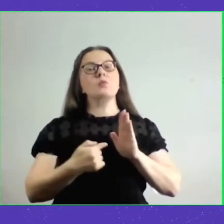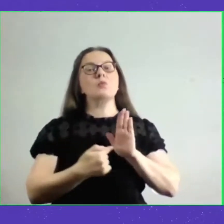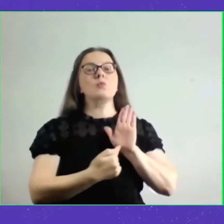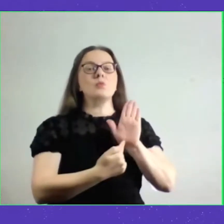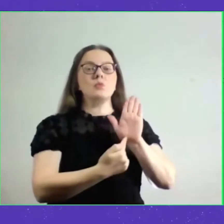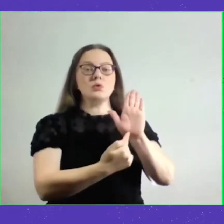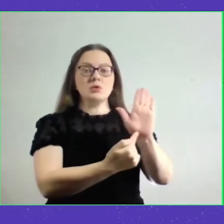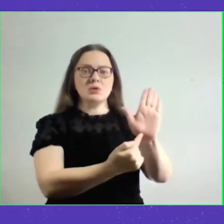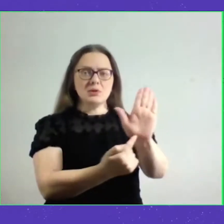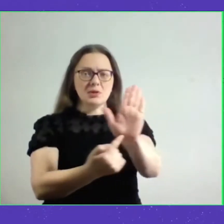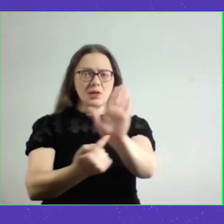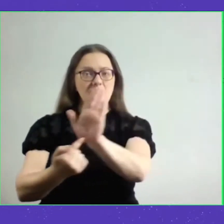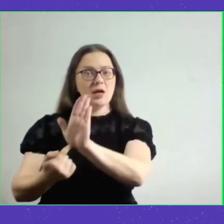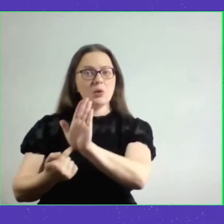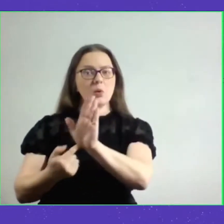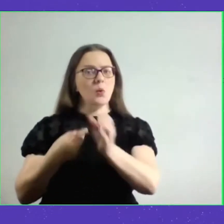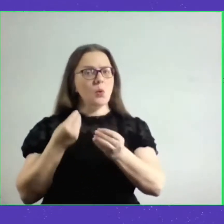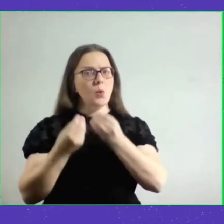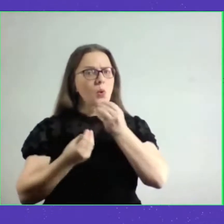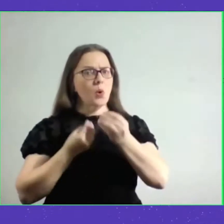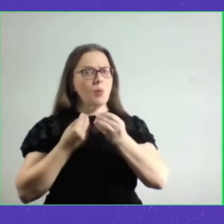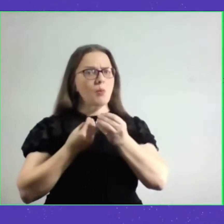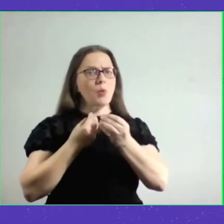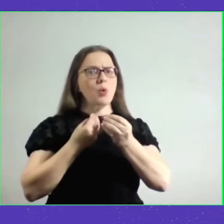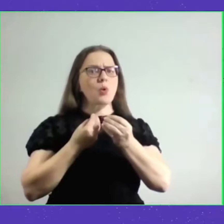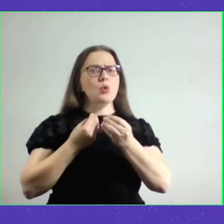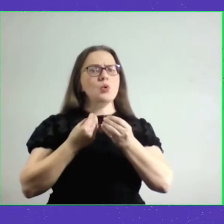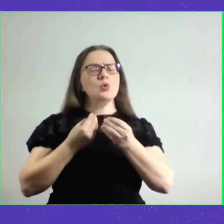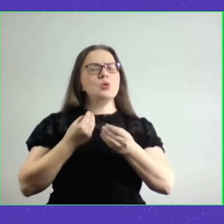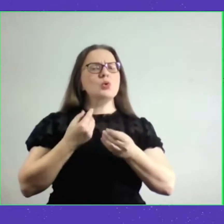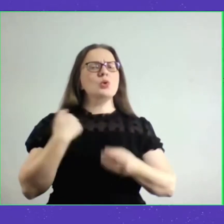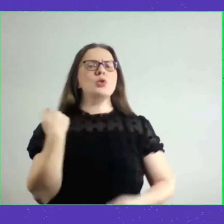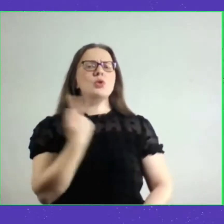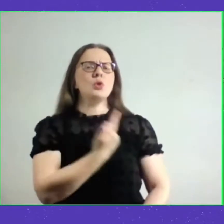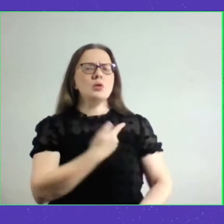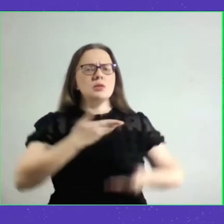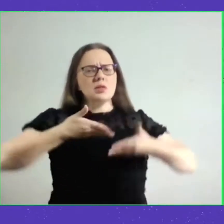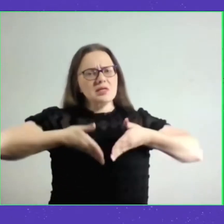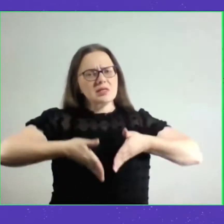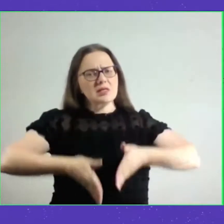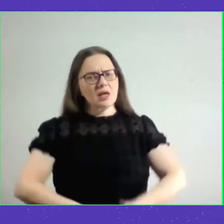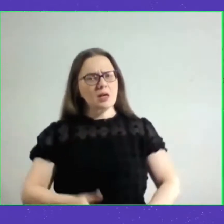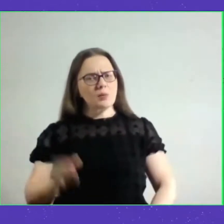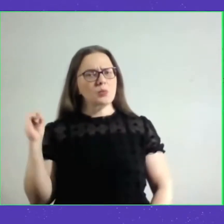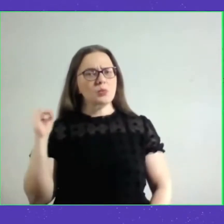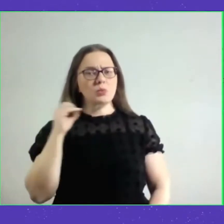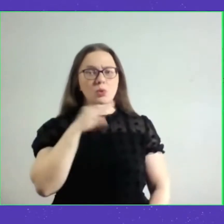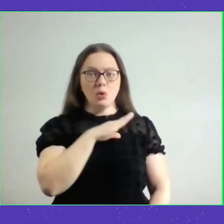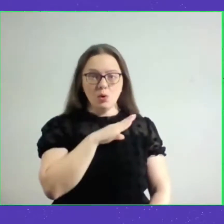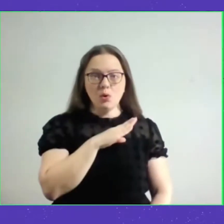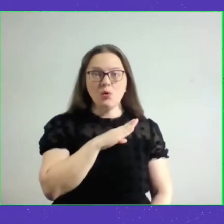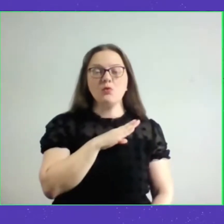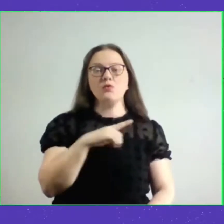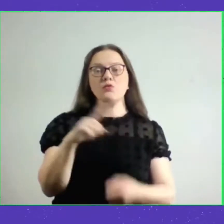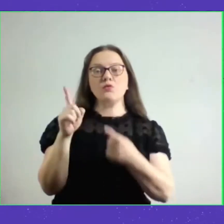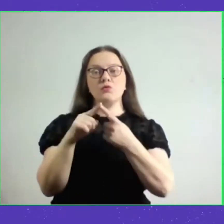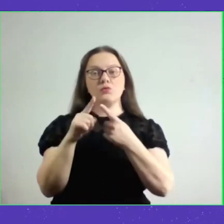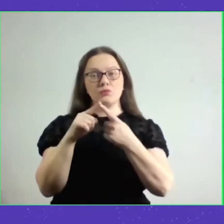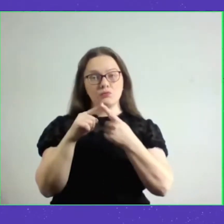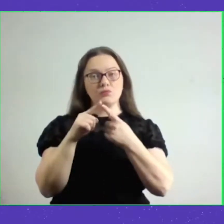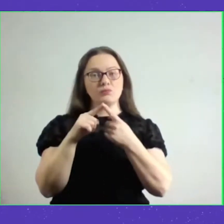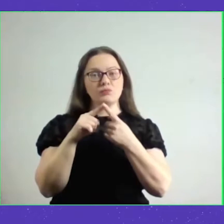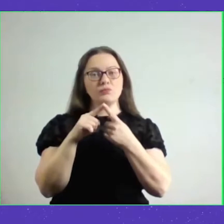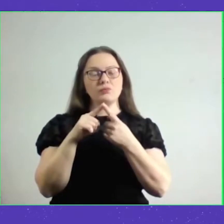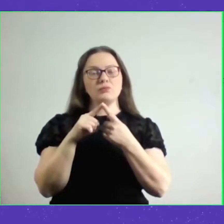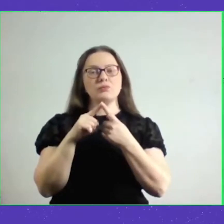origem, desde o nosso nascimento, nosso novo nascimento, a nossa regeneração, e